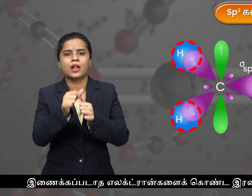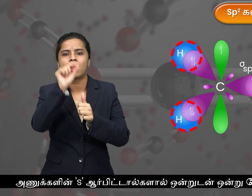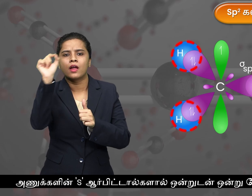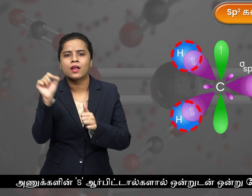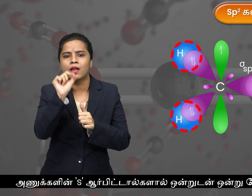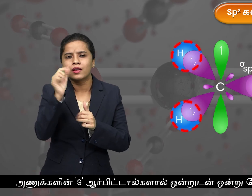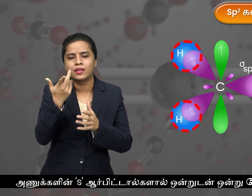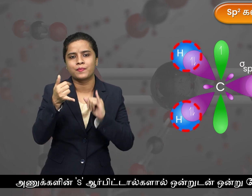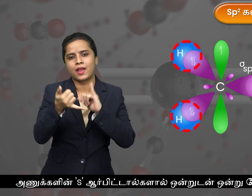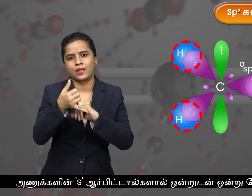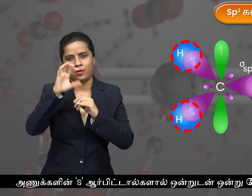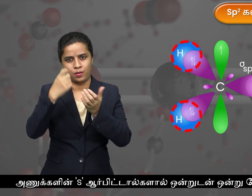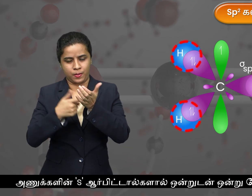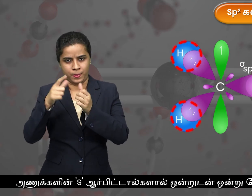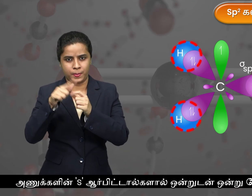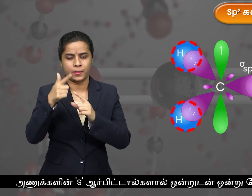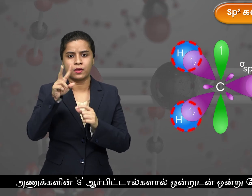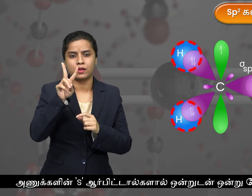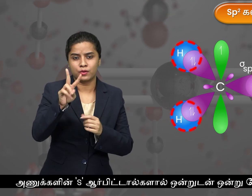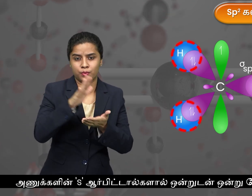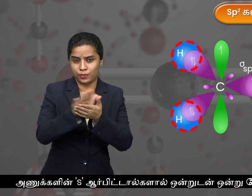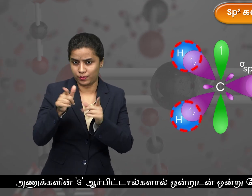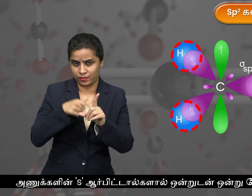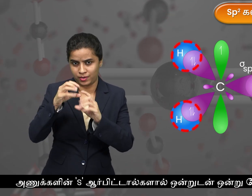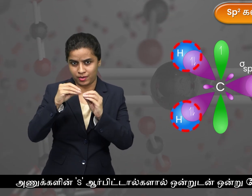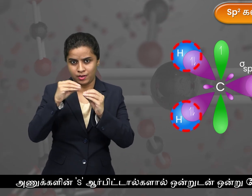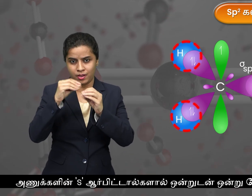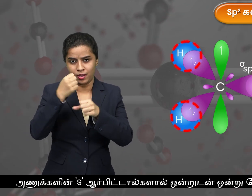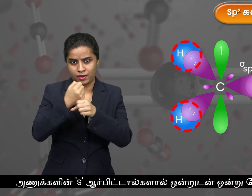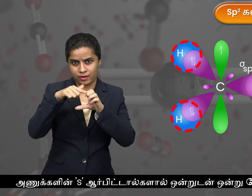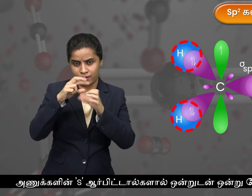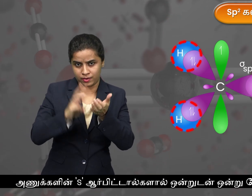அணுக்களின் s ஆர்பிட்டால்கள் ஒன்றுடன் ஒன்று சேர்க்கப்படுகின்றன.